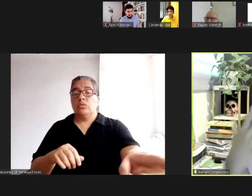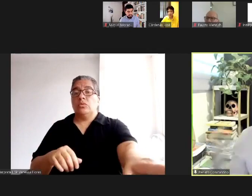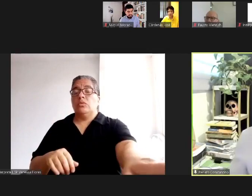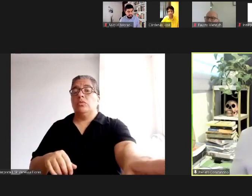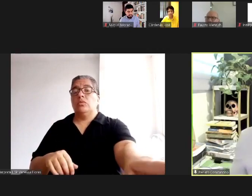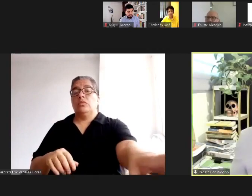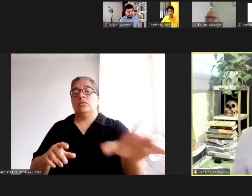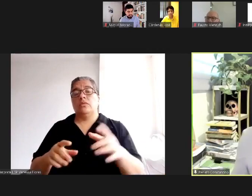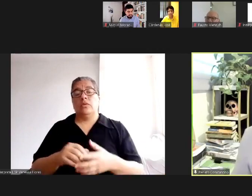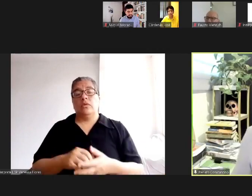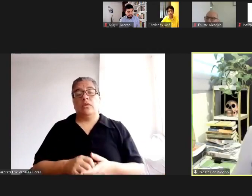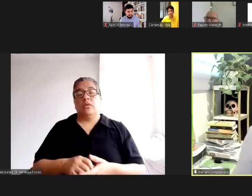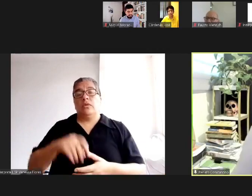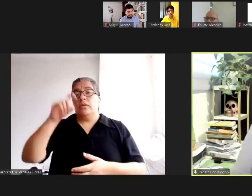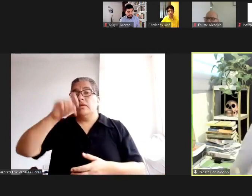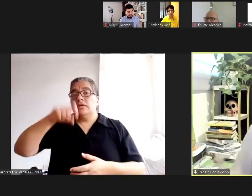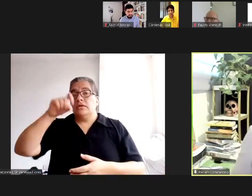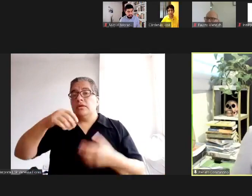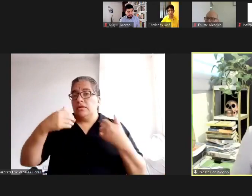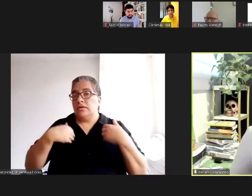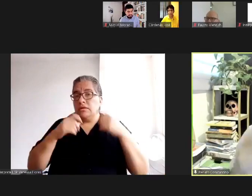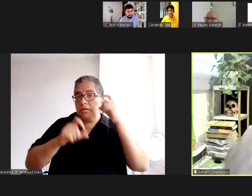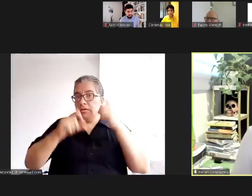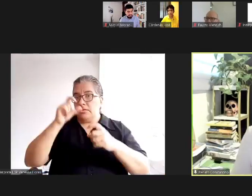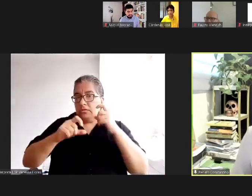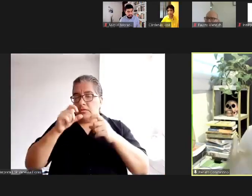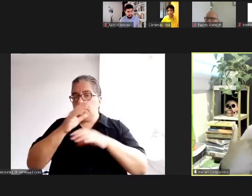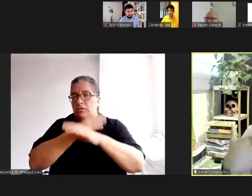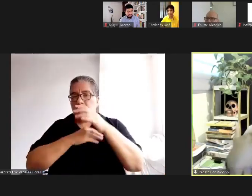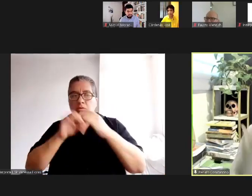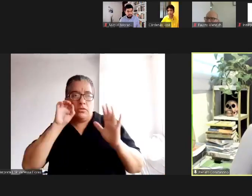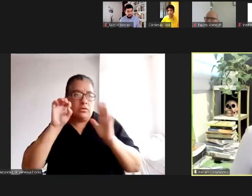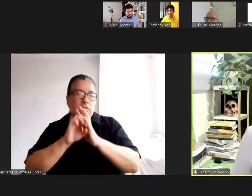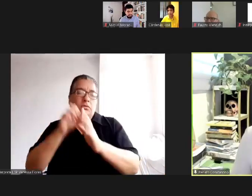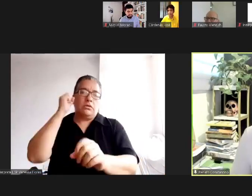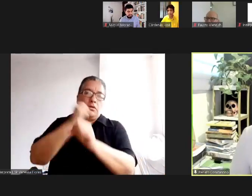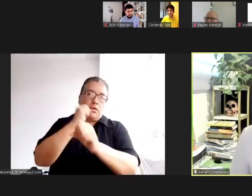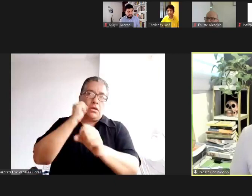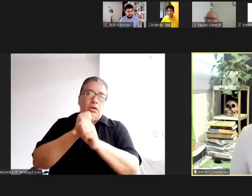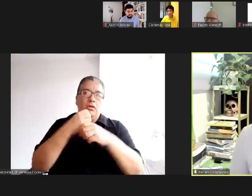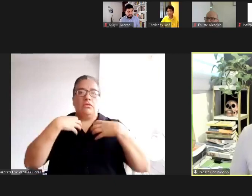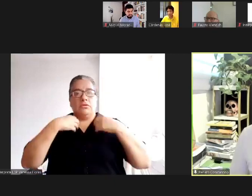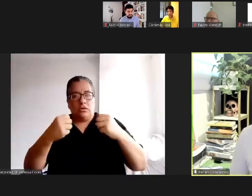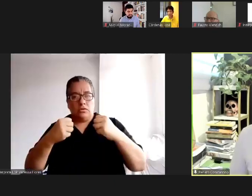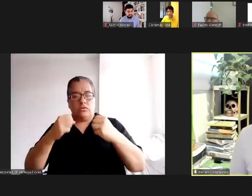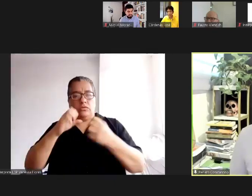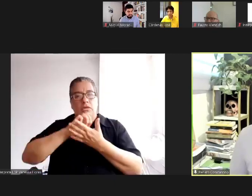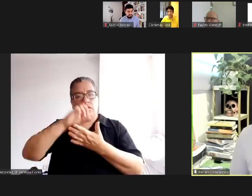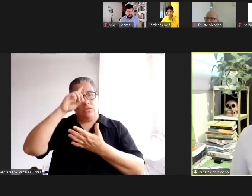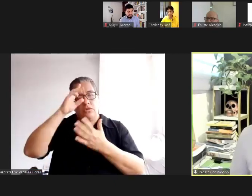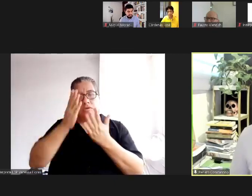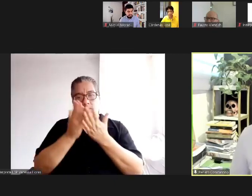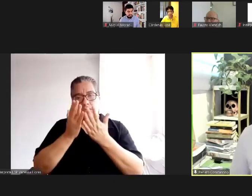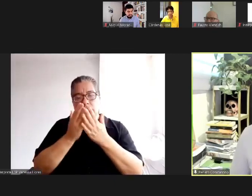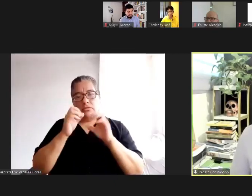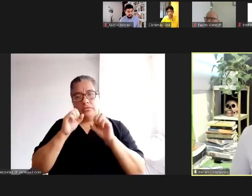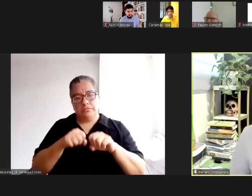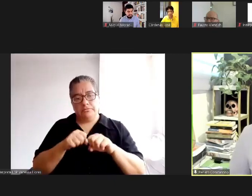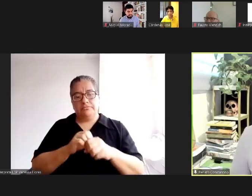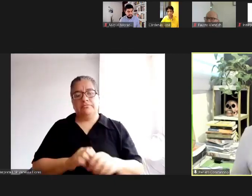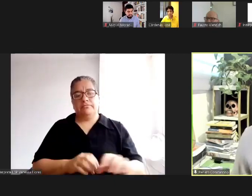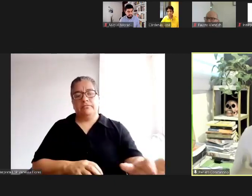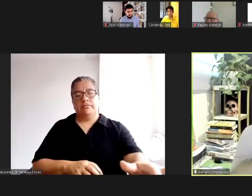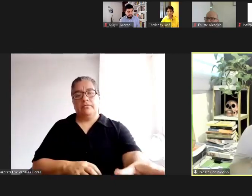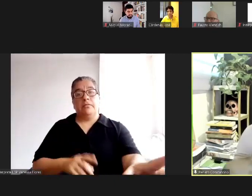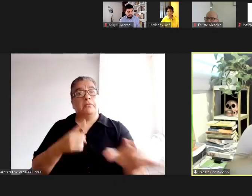con discapacidad, como puede ser trabajo, salud, educación. Pero creo que en la